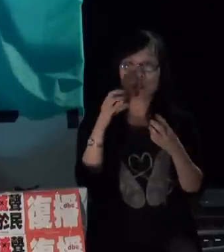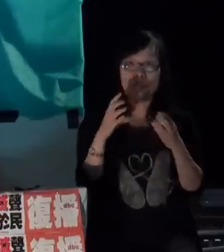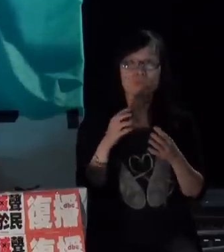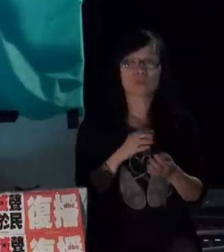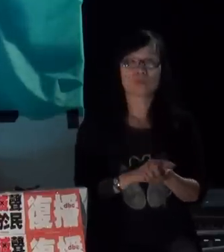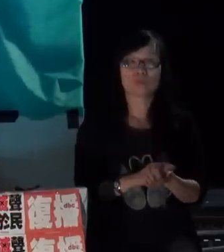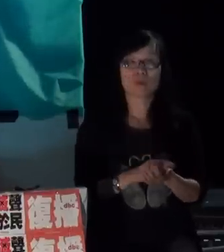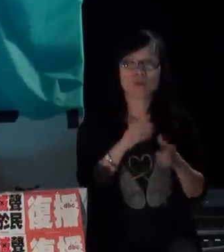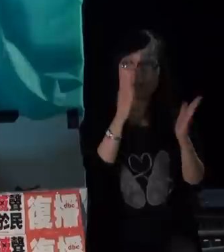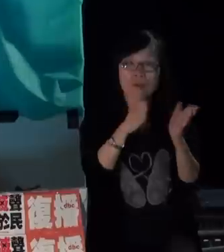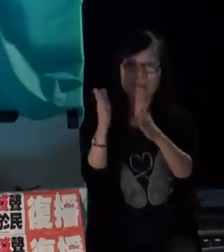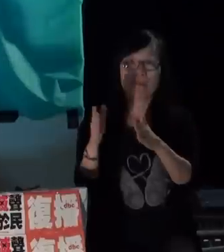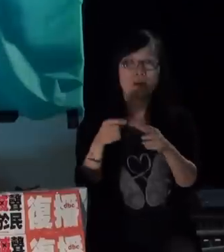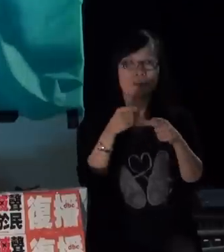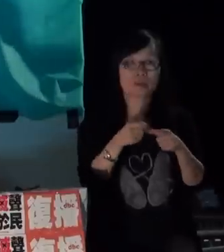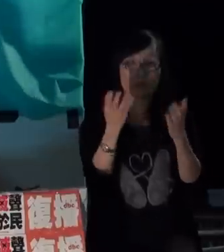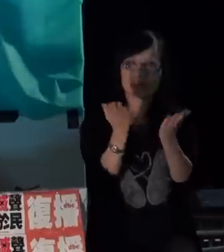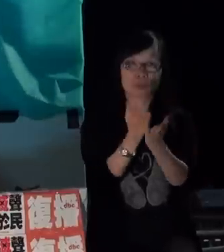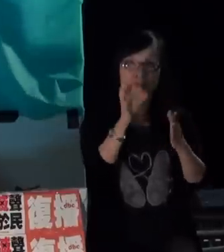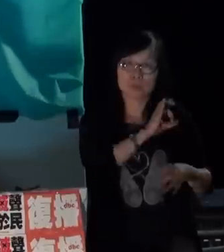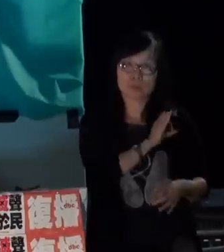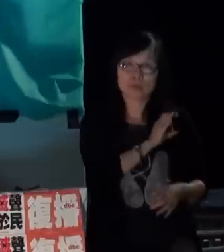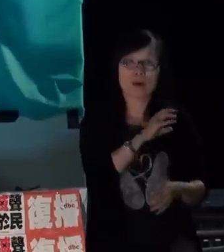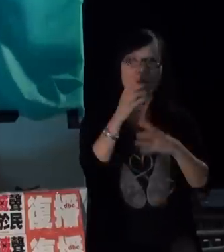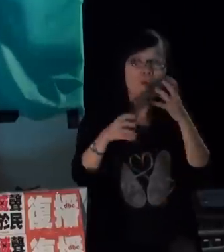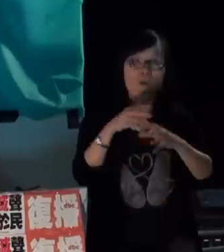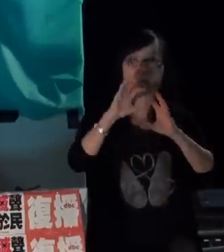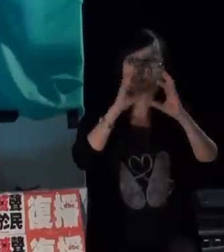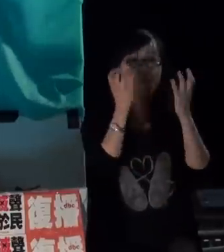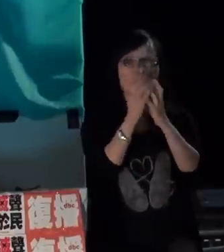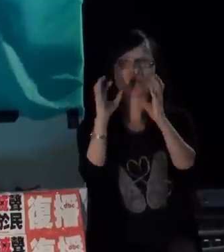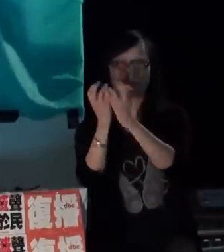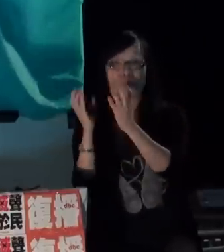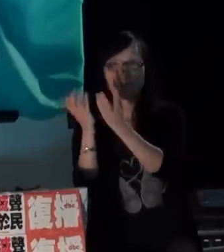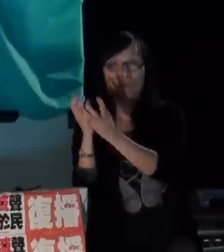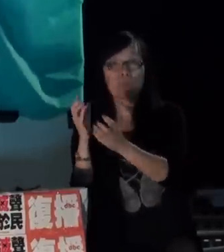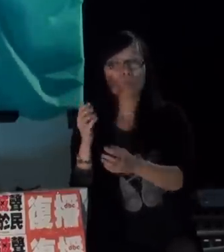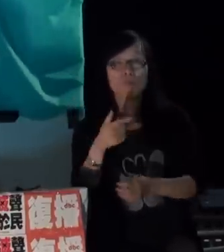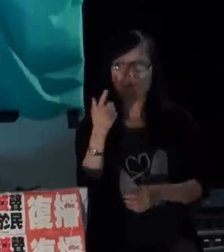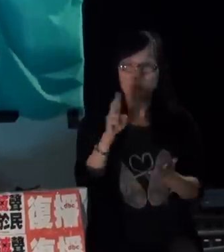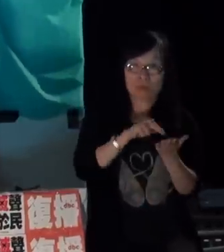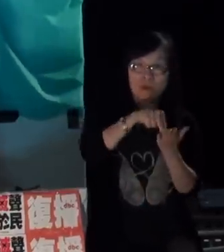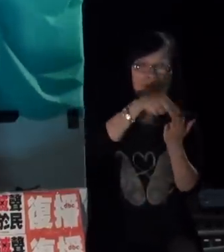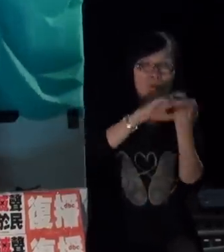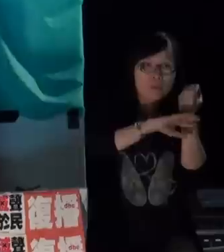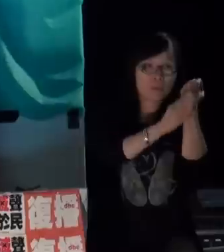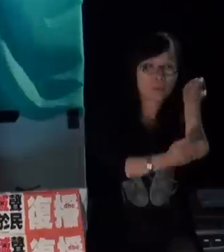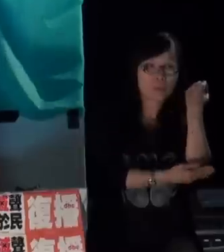會。一話開啫，已經八十幾個團體嚟啦，而家仲係陸續有嚟。咁到底立法會？